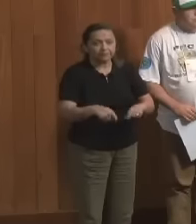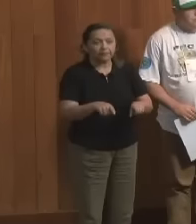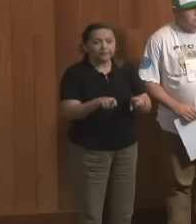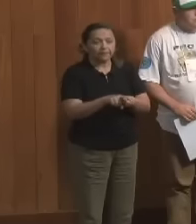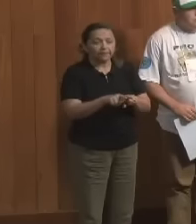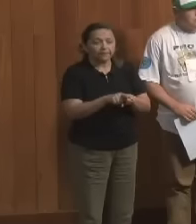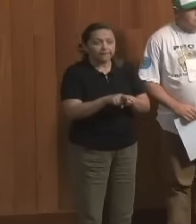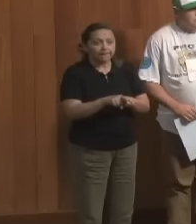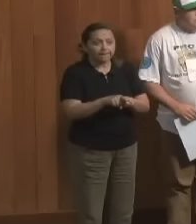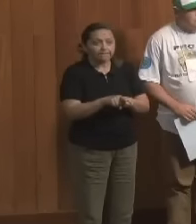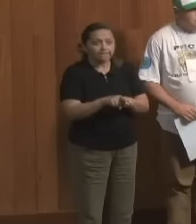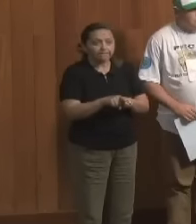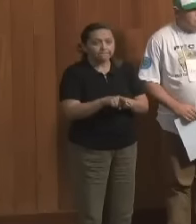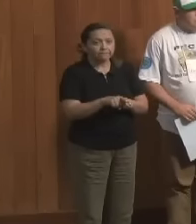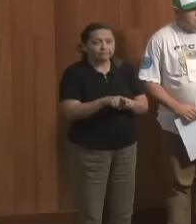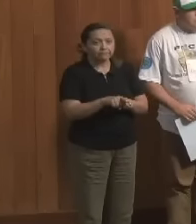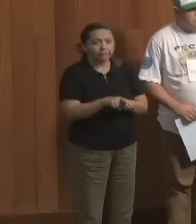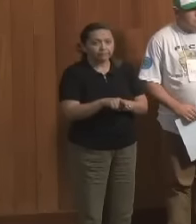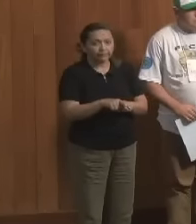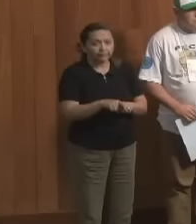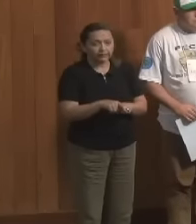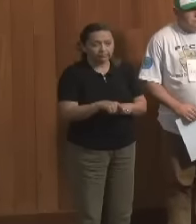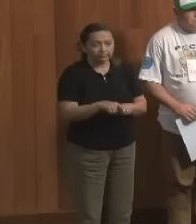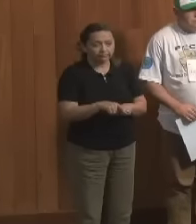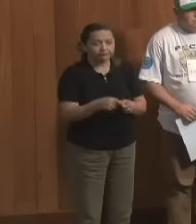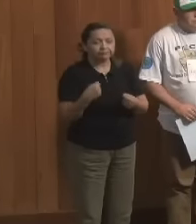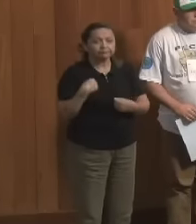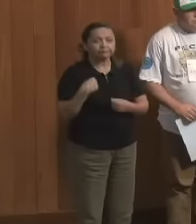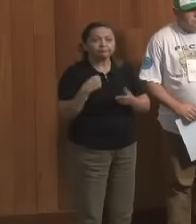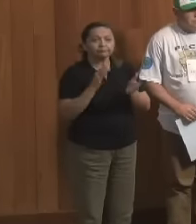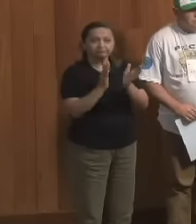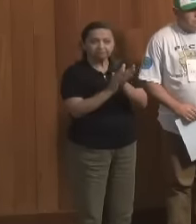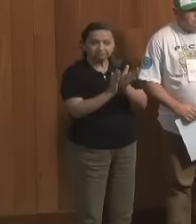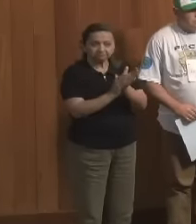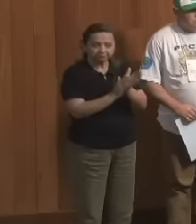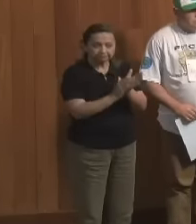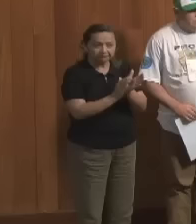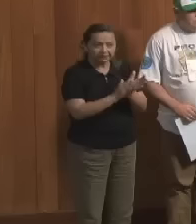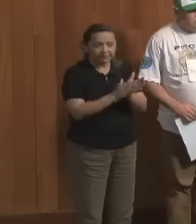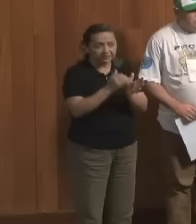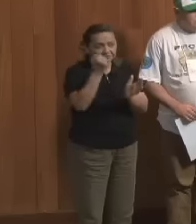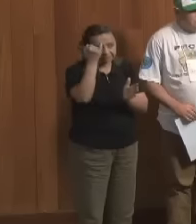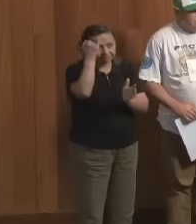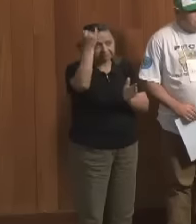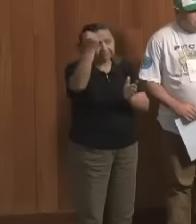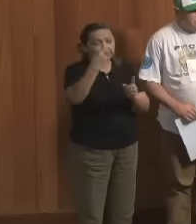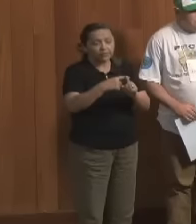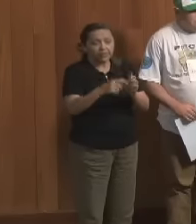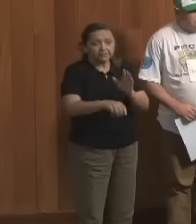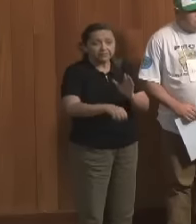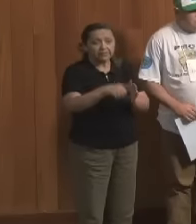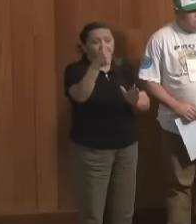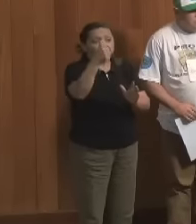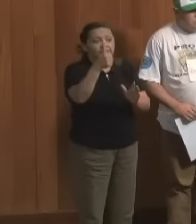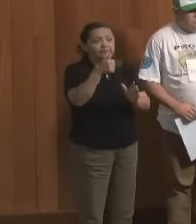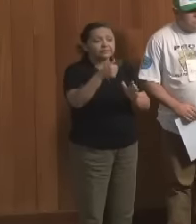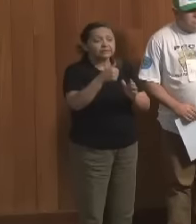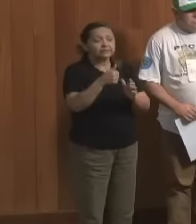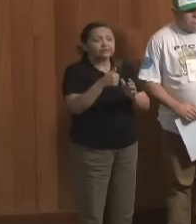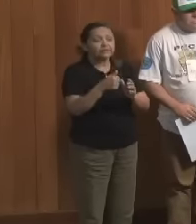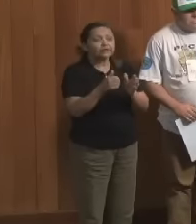Então, aqui eu gostaria de parabenizar essa iniciativa. É a primeira vez que a Terra de